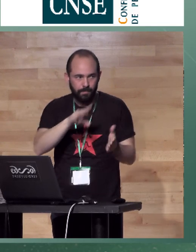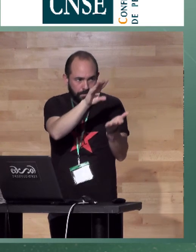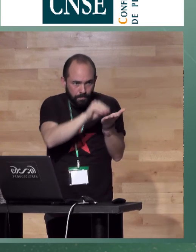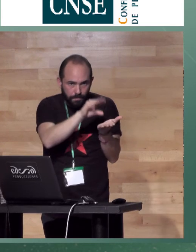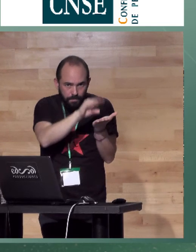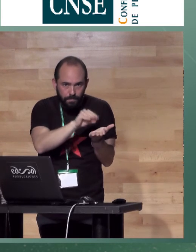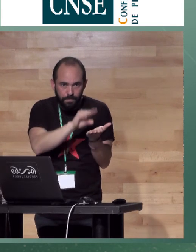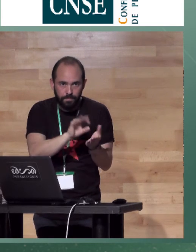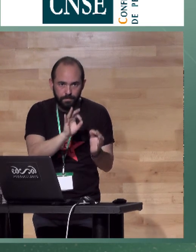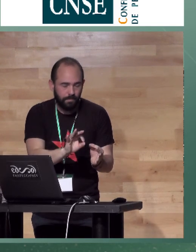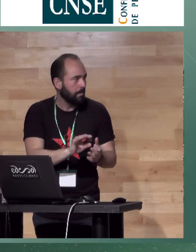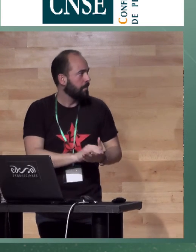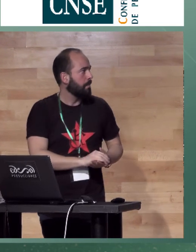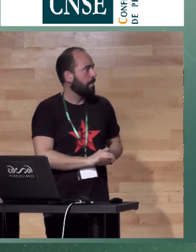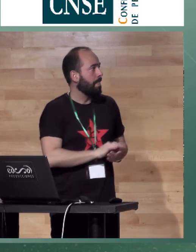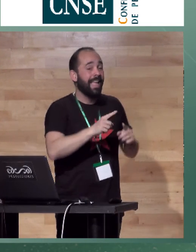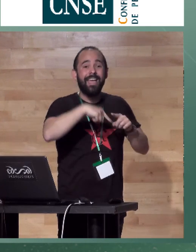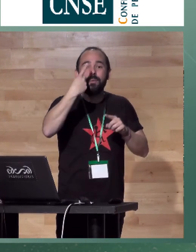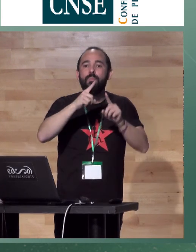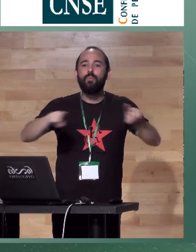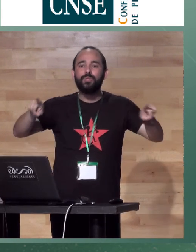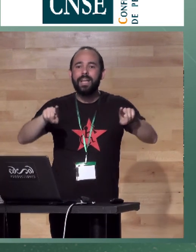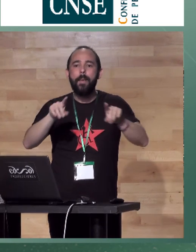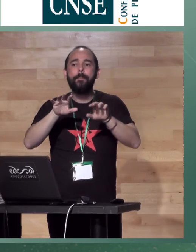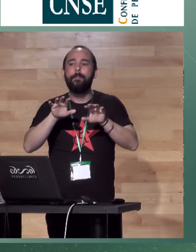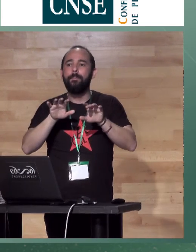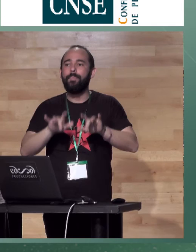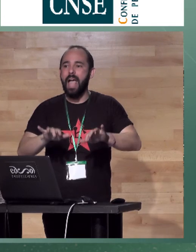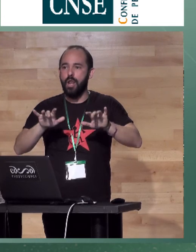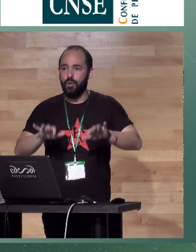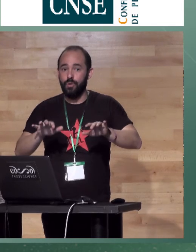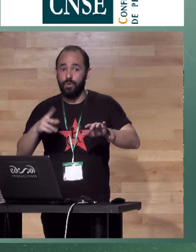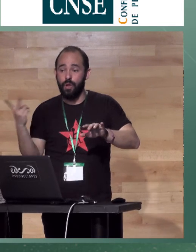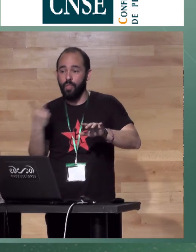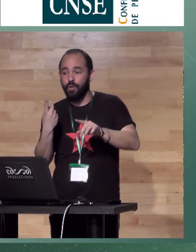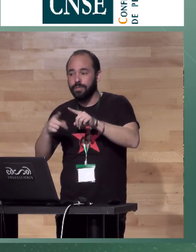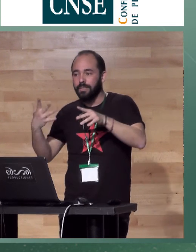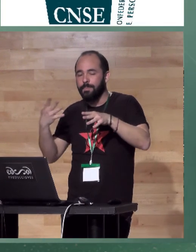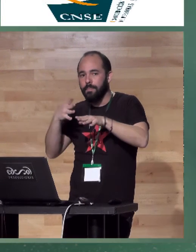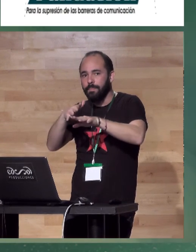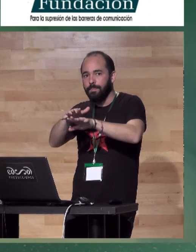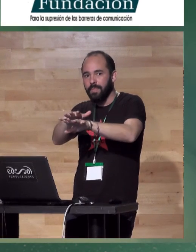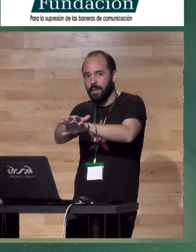están jugando, se recoge todo eso y después la música de piano.